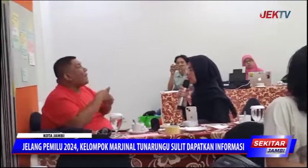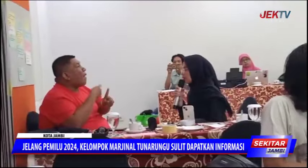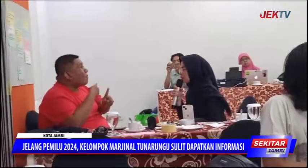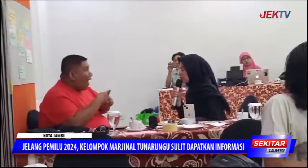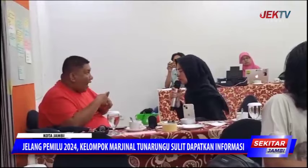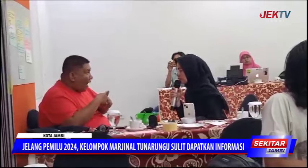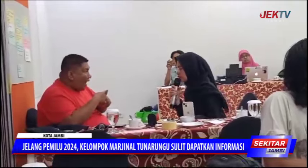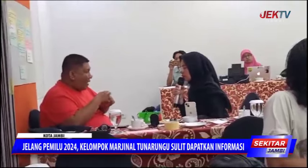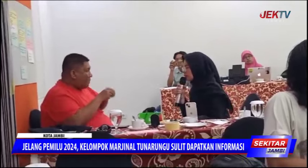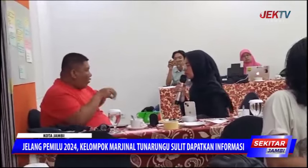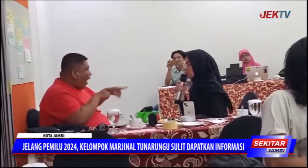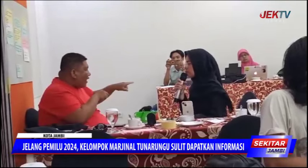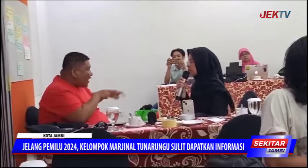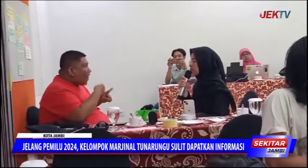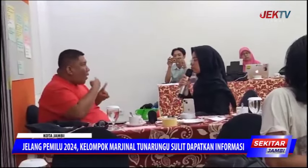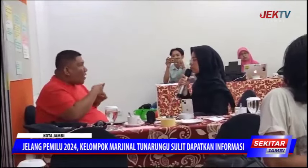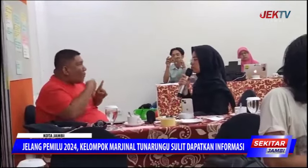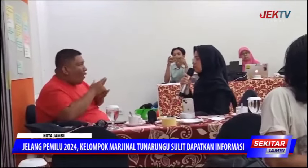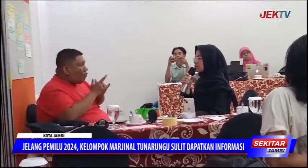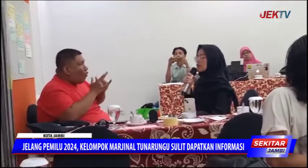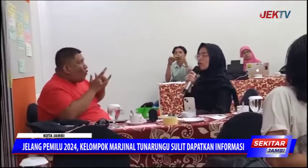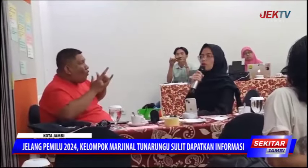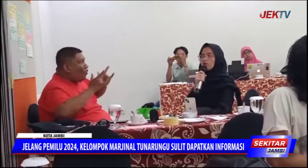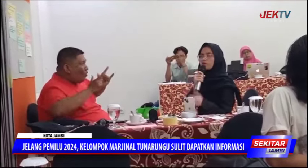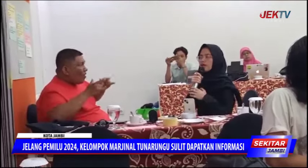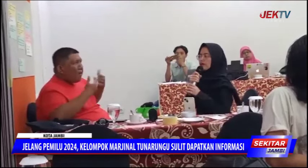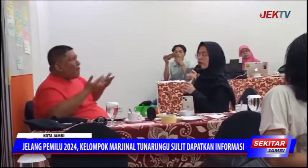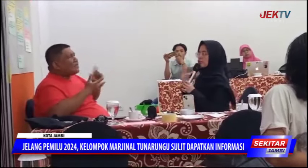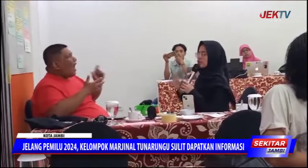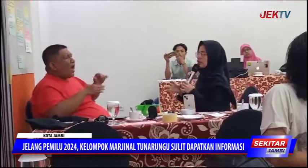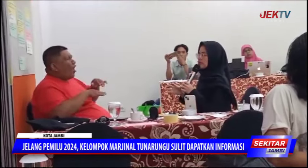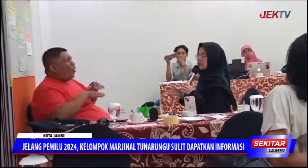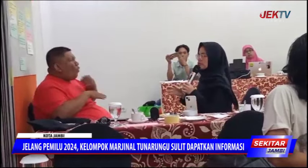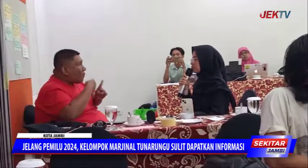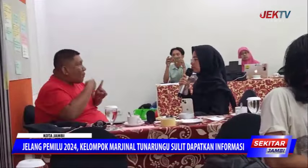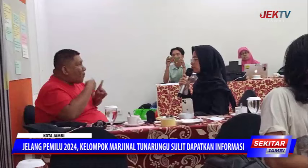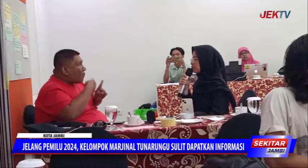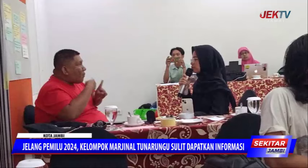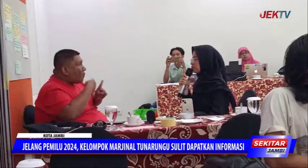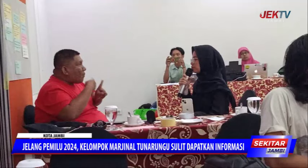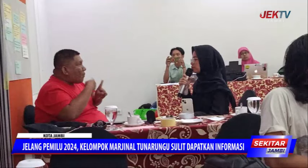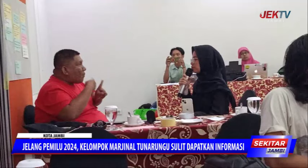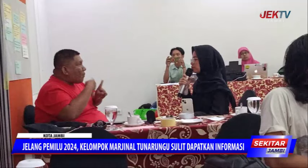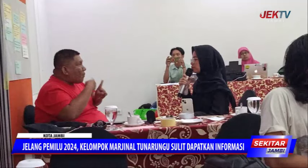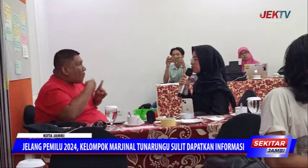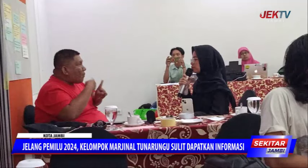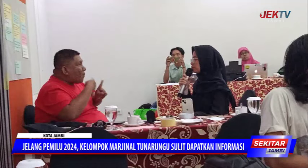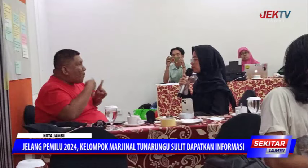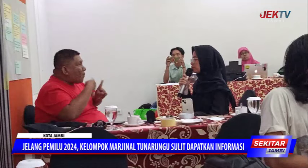Jambi, yang masih mengalami kesulitan dalam menentukan caleg yang ada di kertas suara berdasarkan warna. Ketua